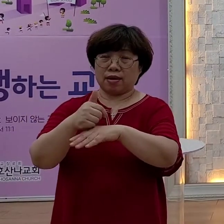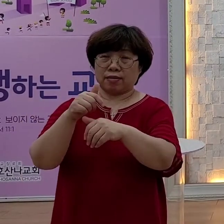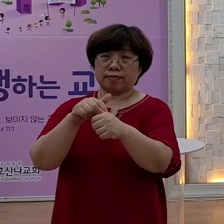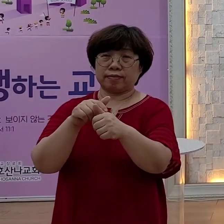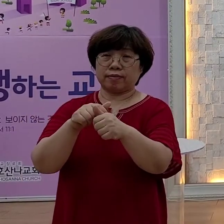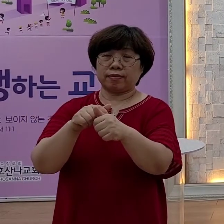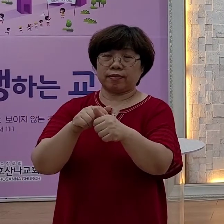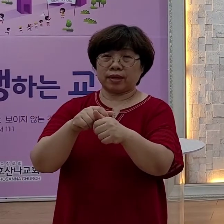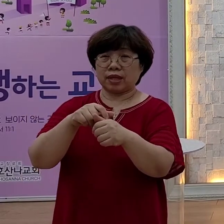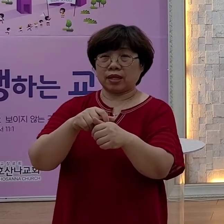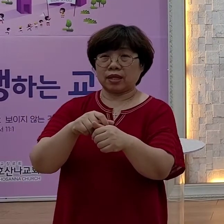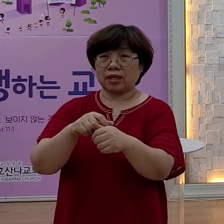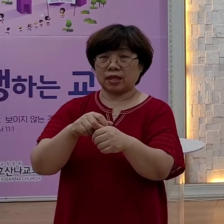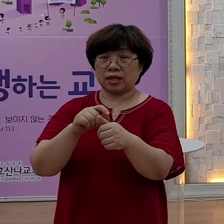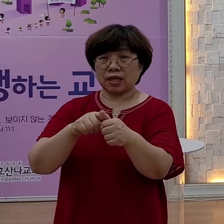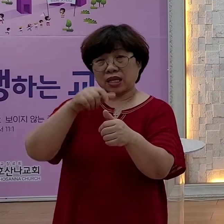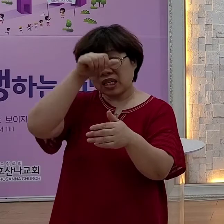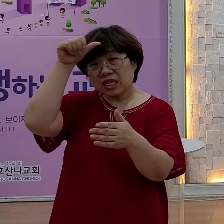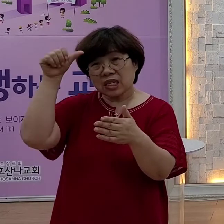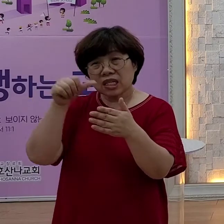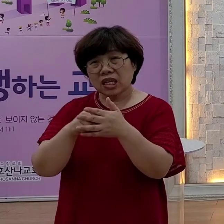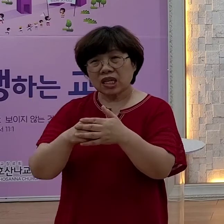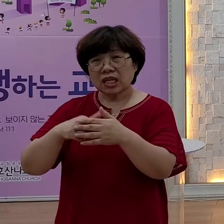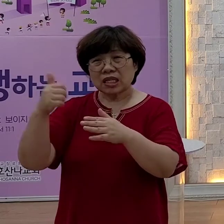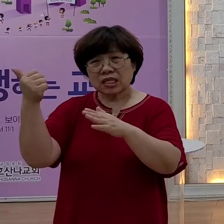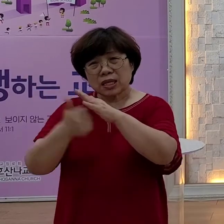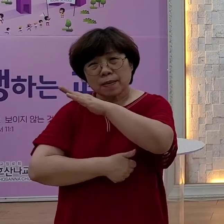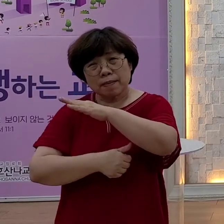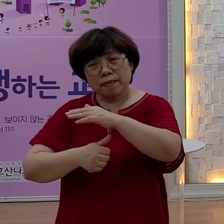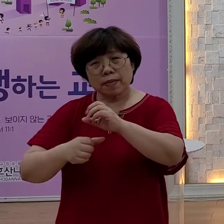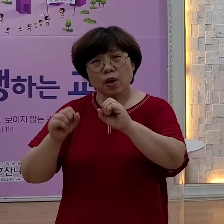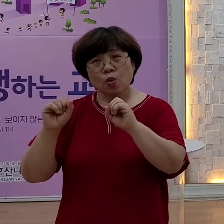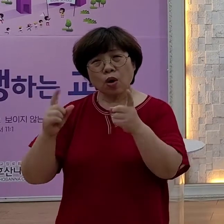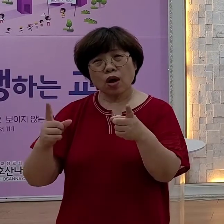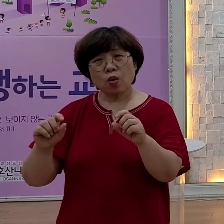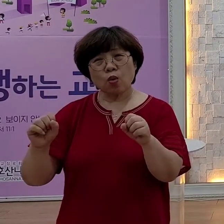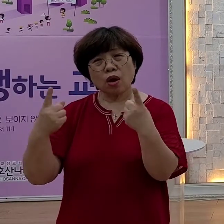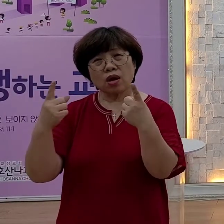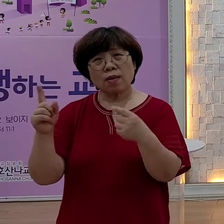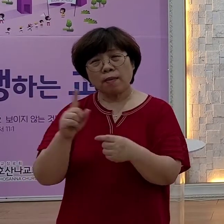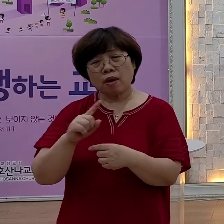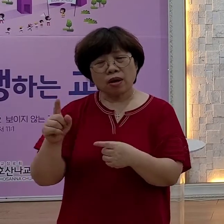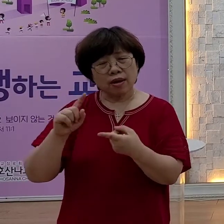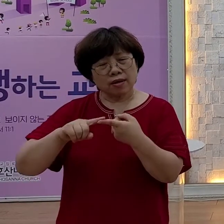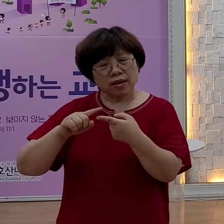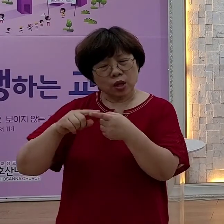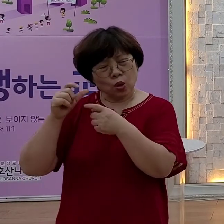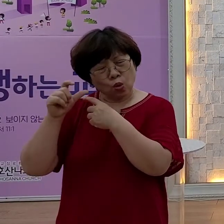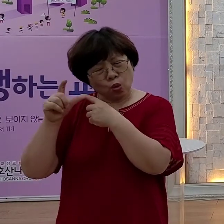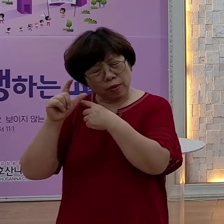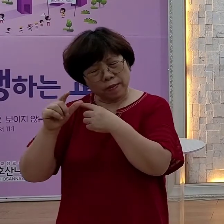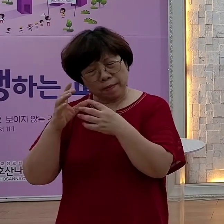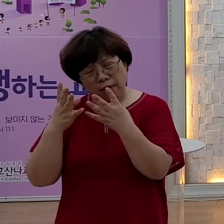자기 인생의 실패의 원인이 무엇일까, 이걸 엄청나게 많이 고민했어요.